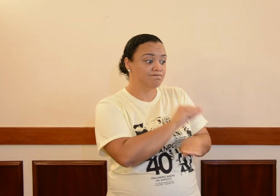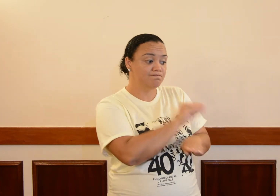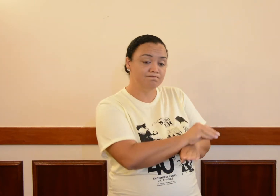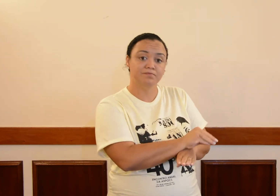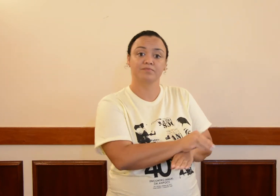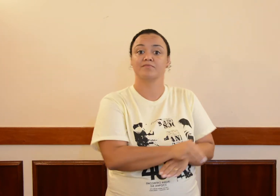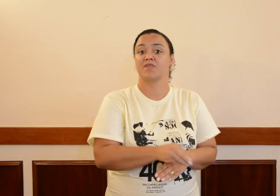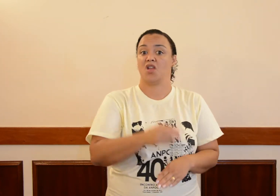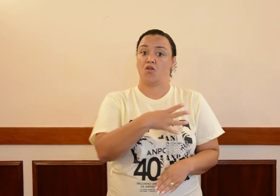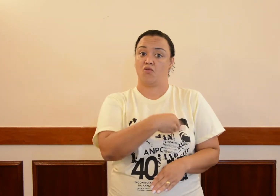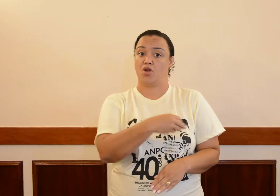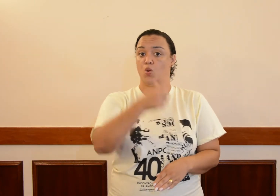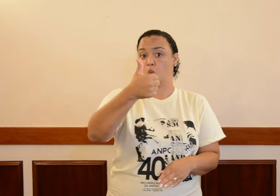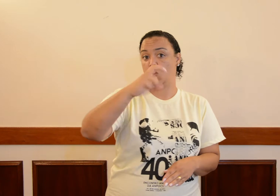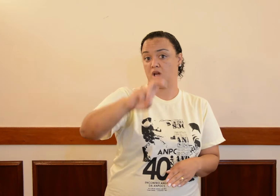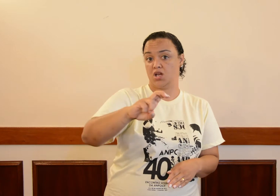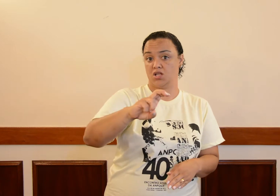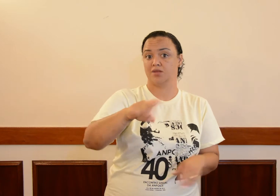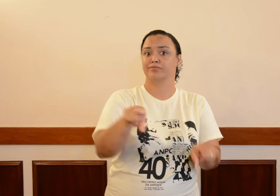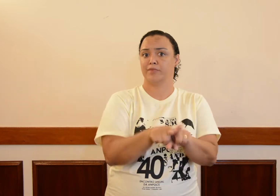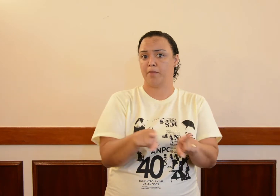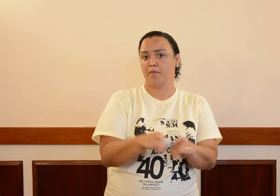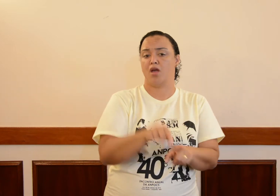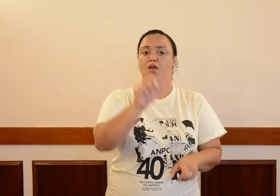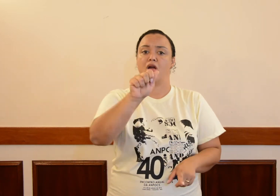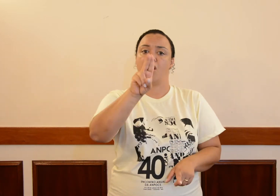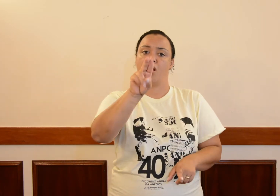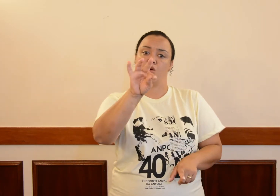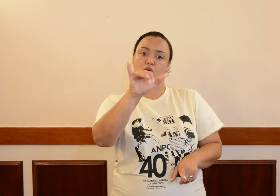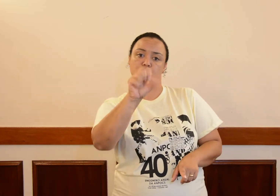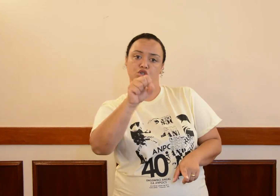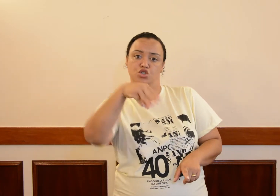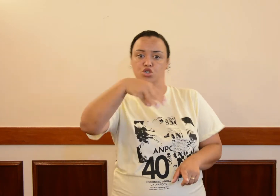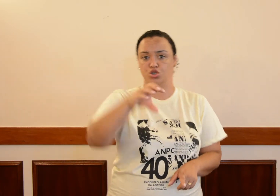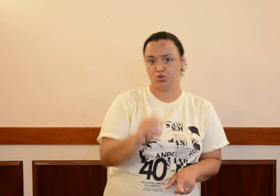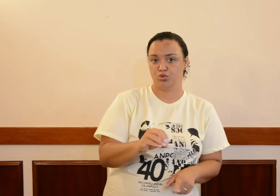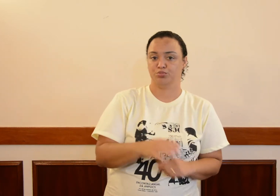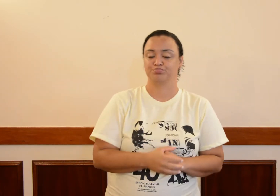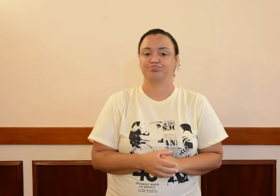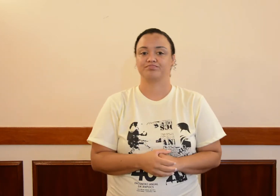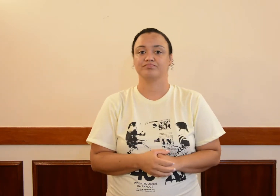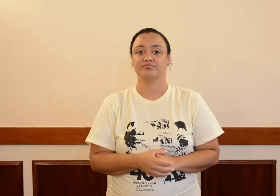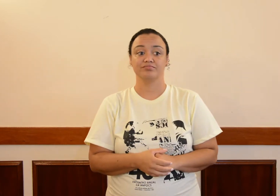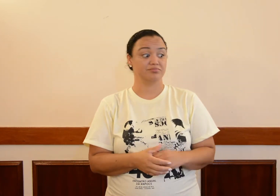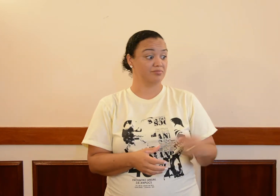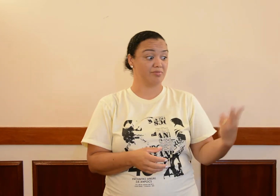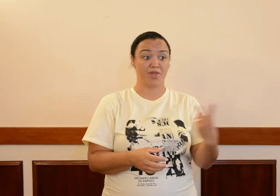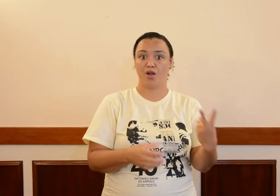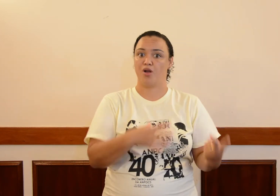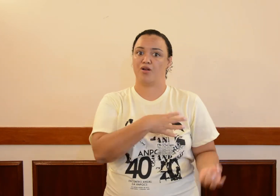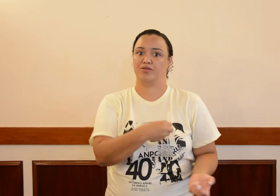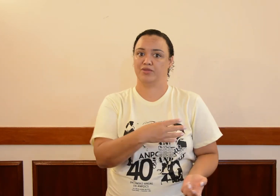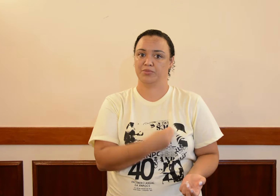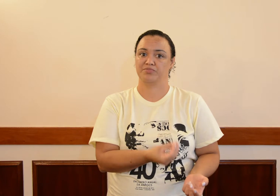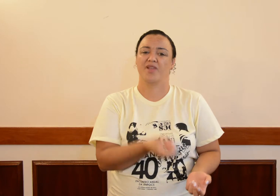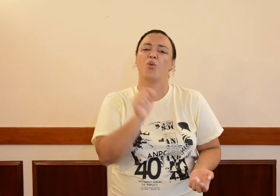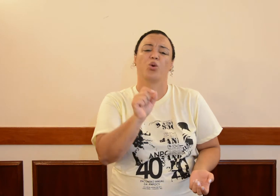classe. Também chamado hoje pelos especialistas psi de um autismo de baixa funcionalidade, ou seja, ele